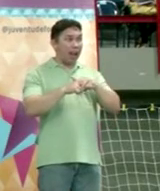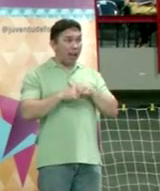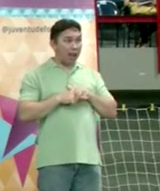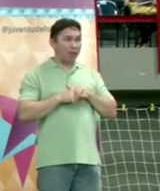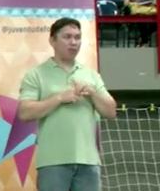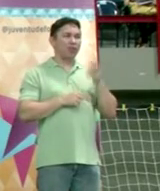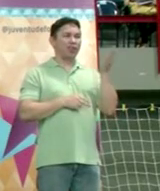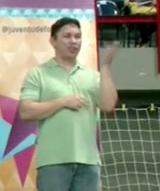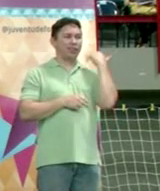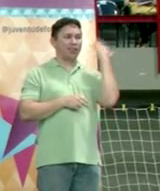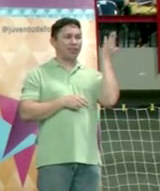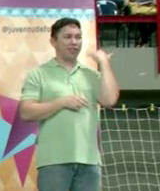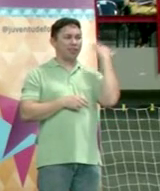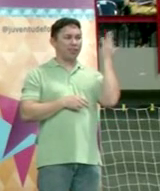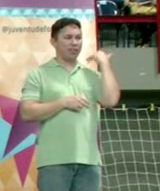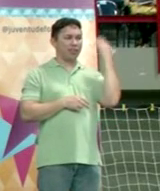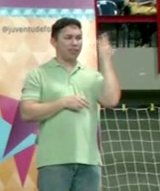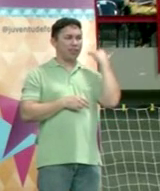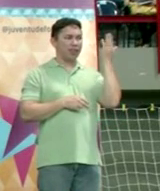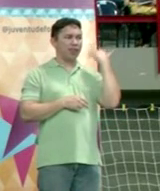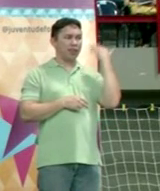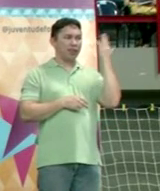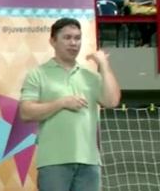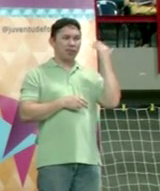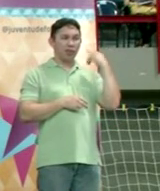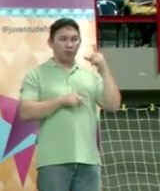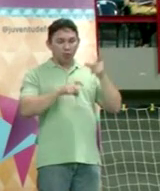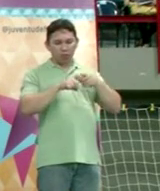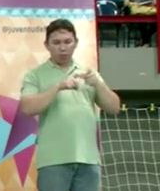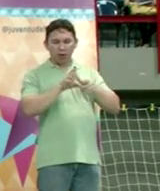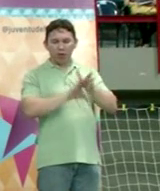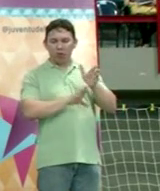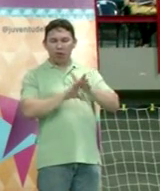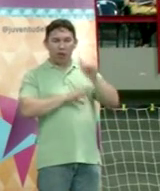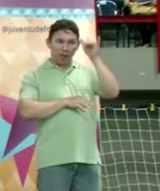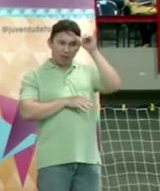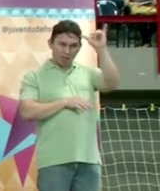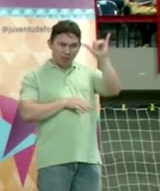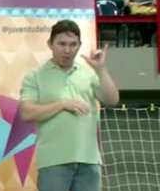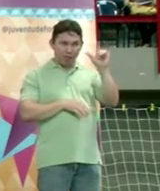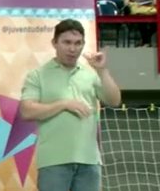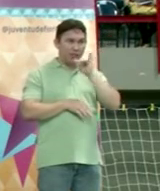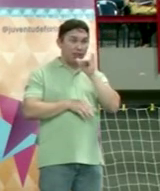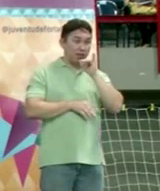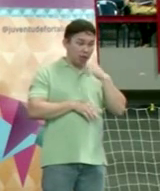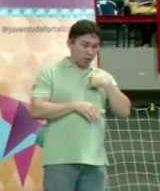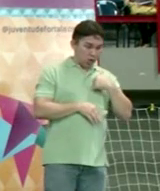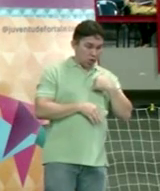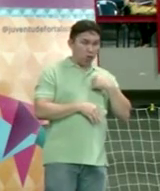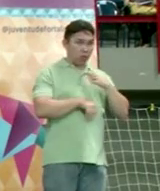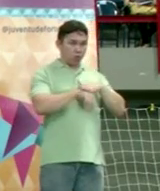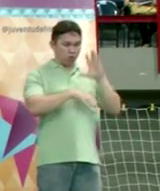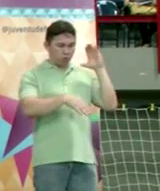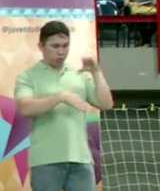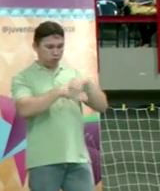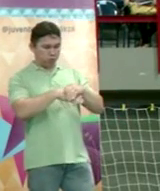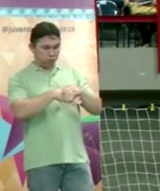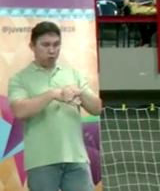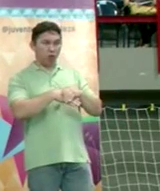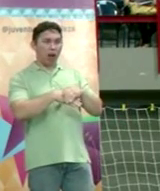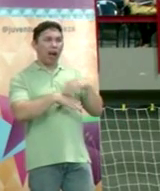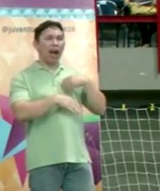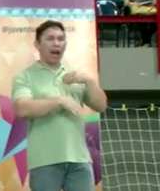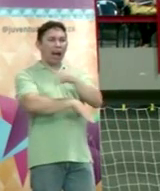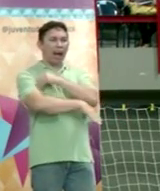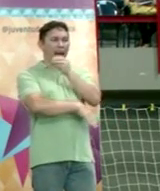que antigamente os médicos não recomendam mais isso, O cara tá com febre, aí toma um banho de